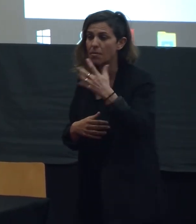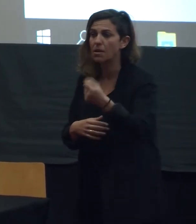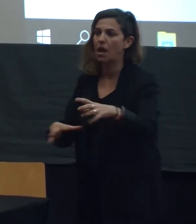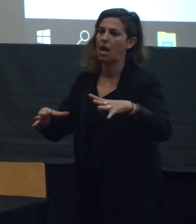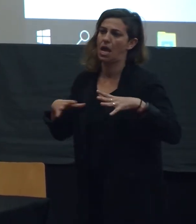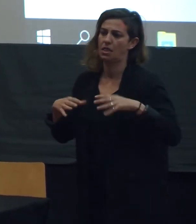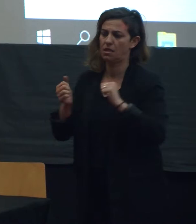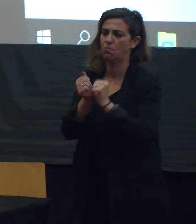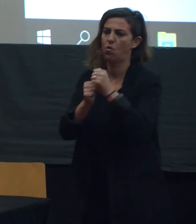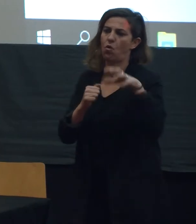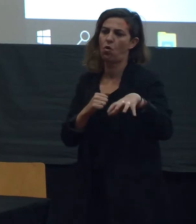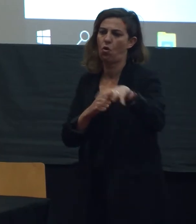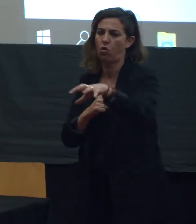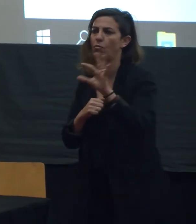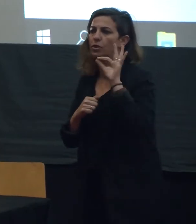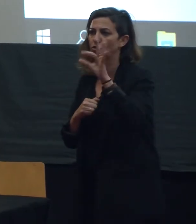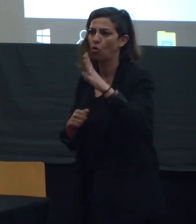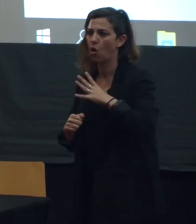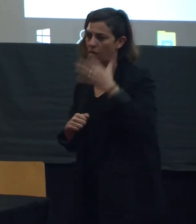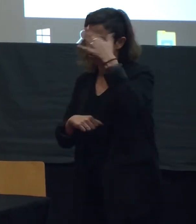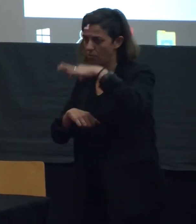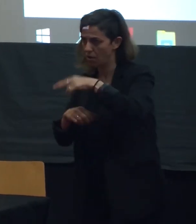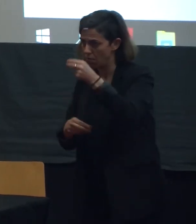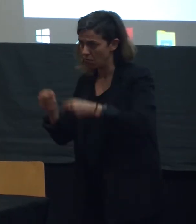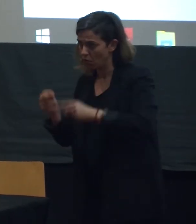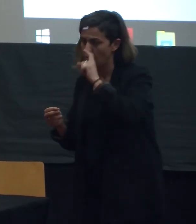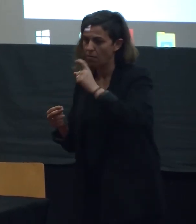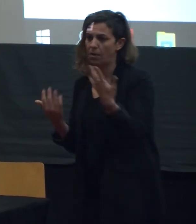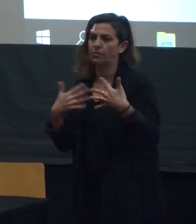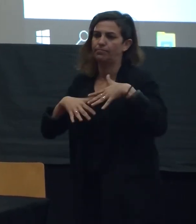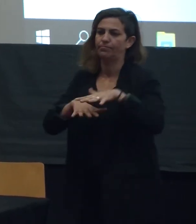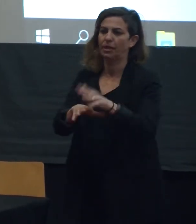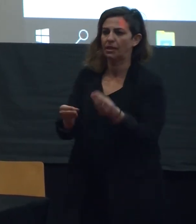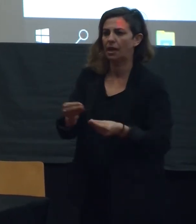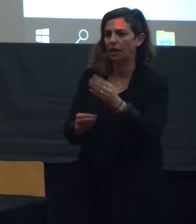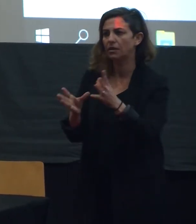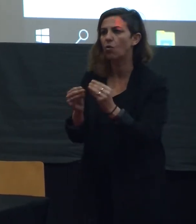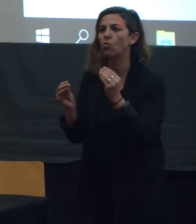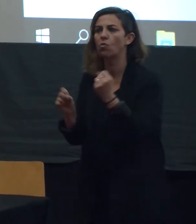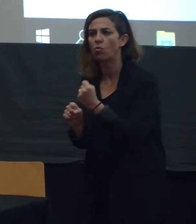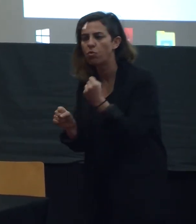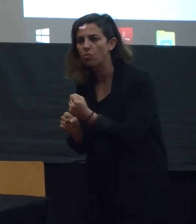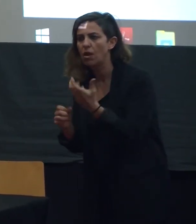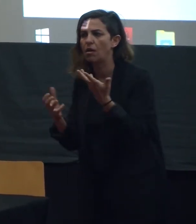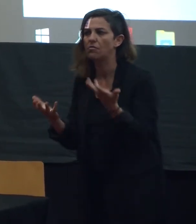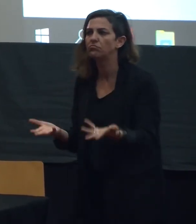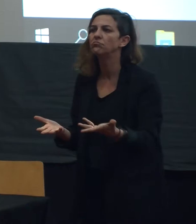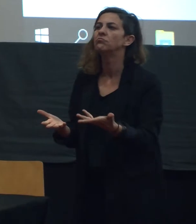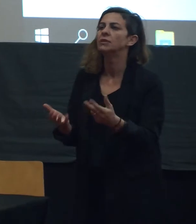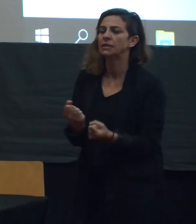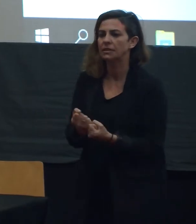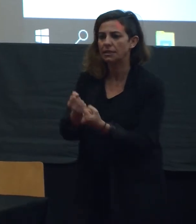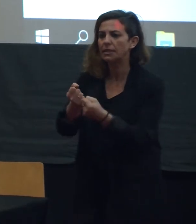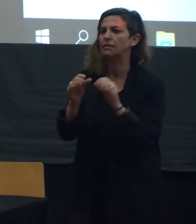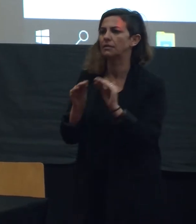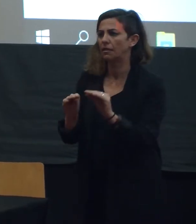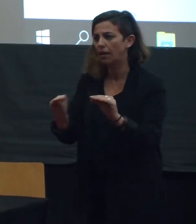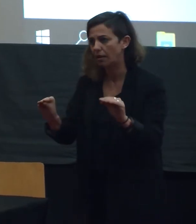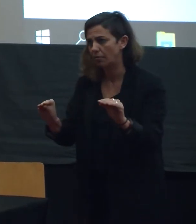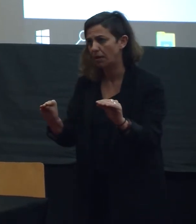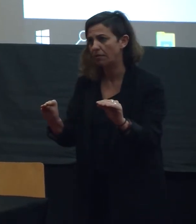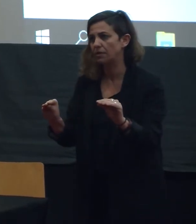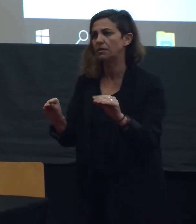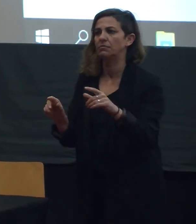δομές και να εφαρμόζονται πολλών ειδών πολιτικές κοινωνικής και εργασιακής ένταξης, συμπερίληψης, στήριξης και εκπαίδευσης ασθενών